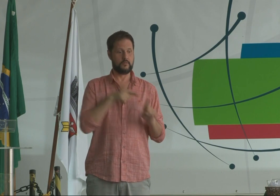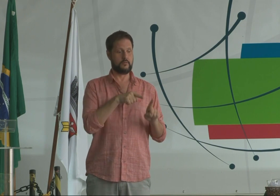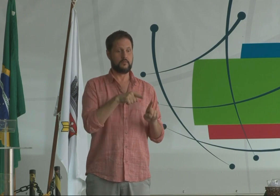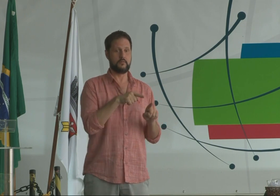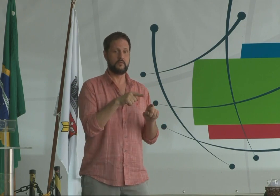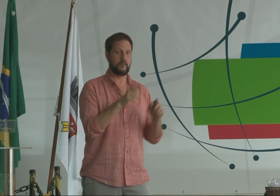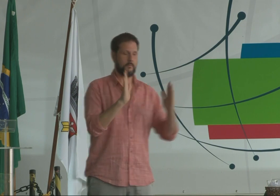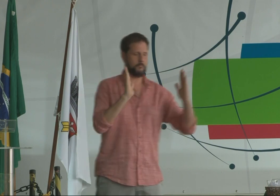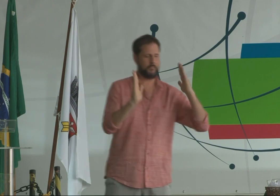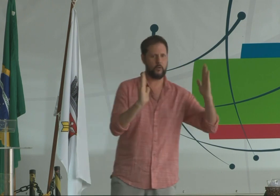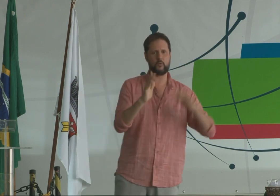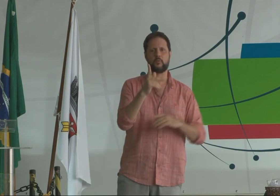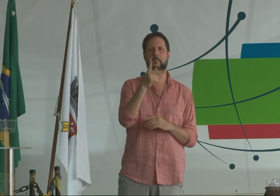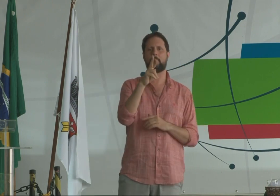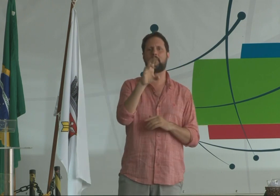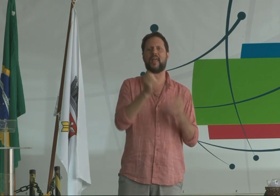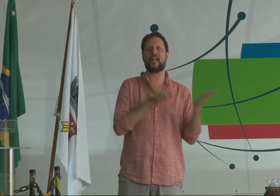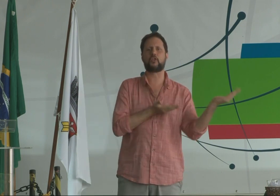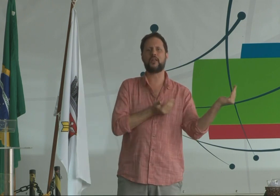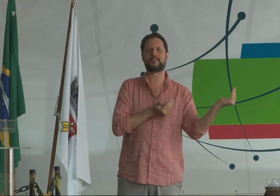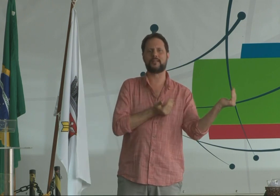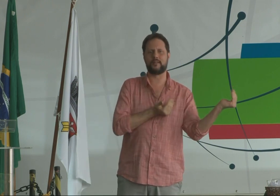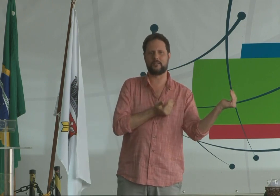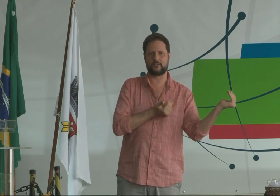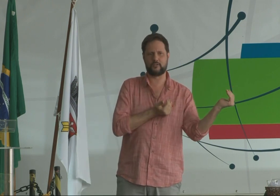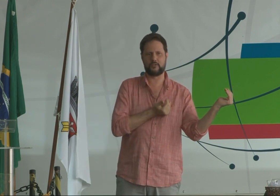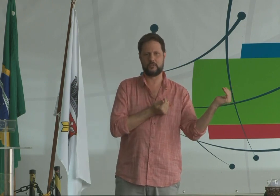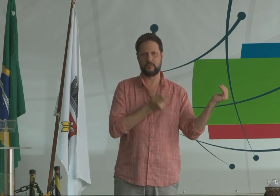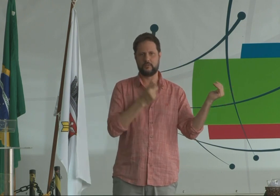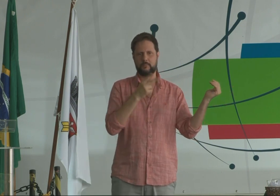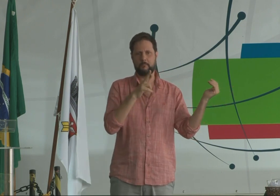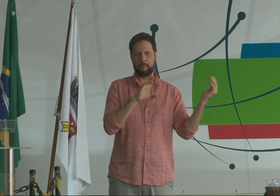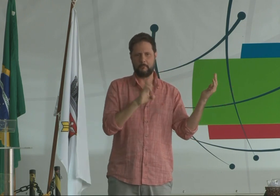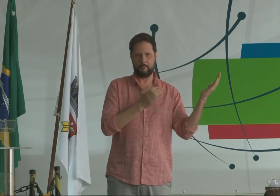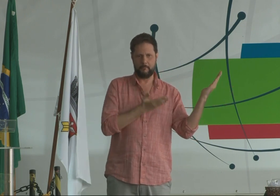Quando eu tinha 12 anos de idade, eu era na fase da pré-adolescência,